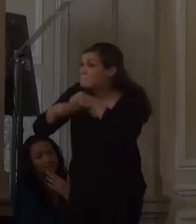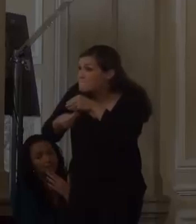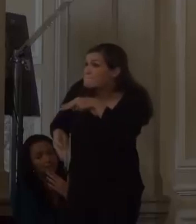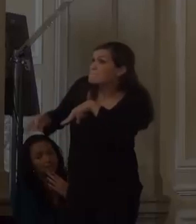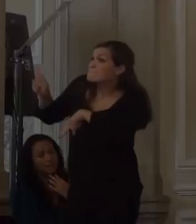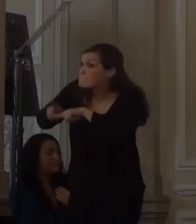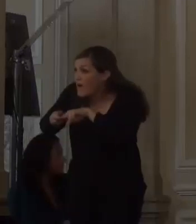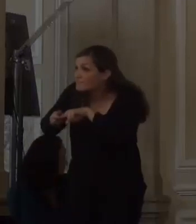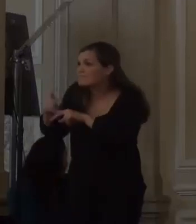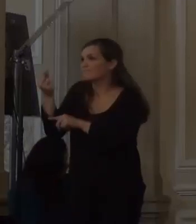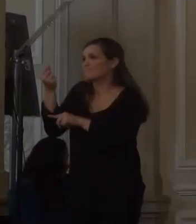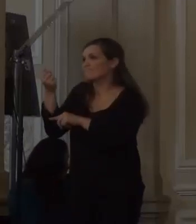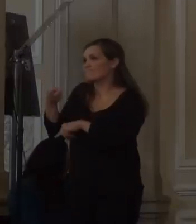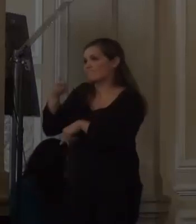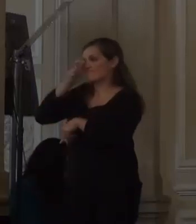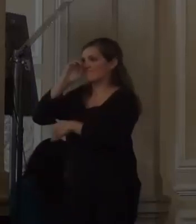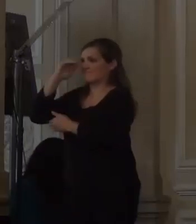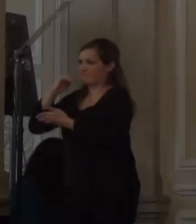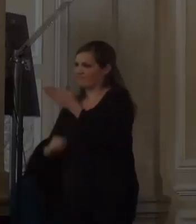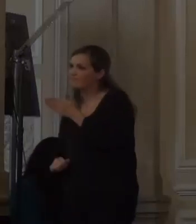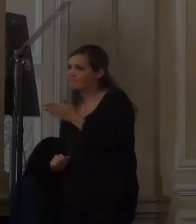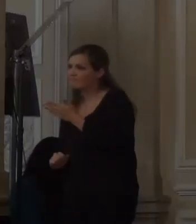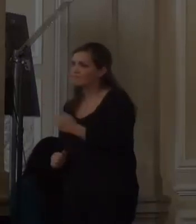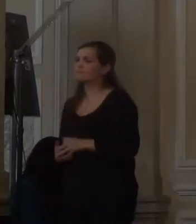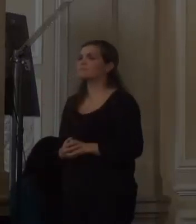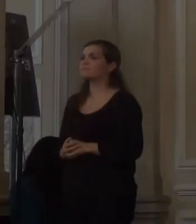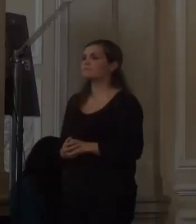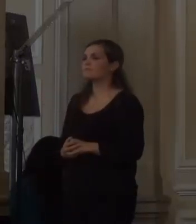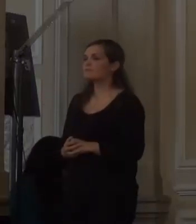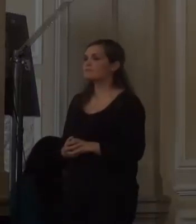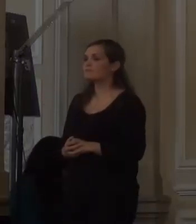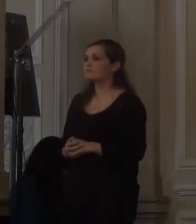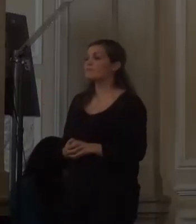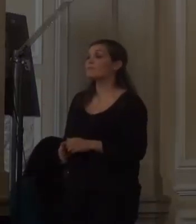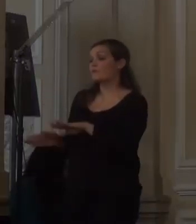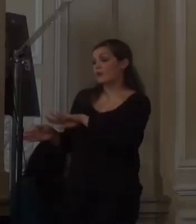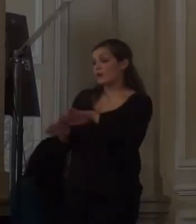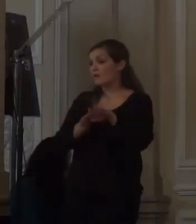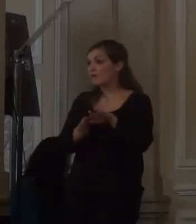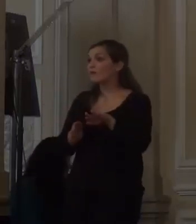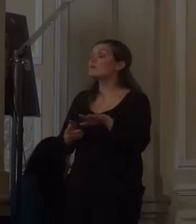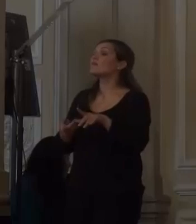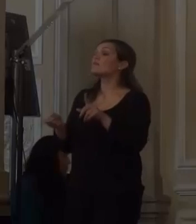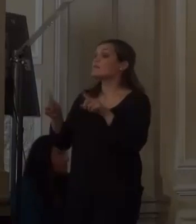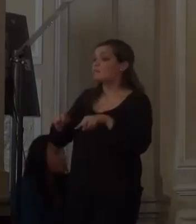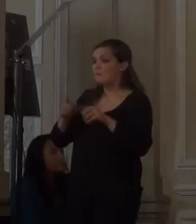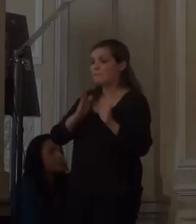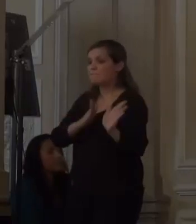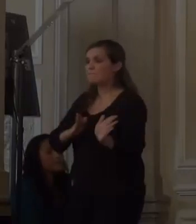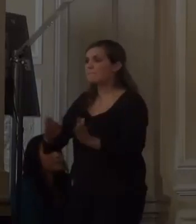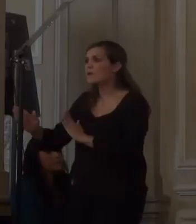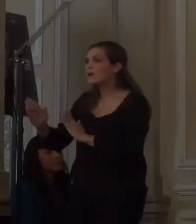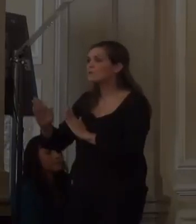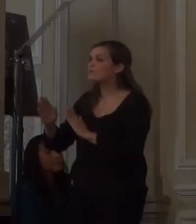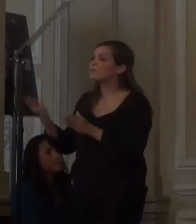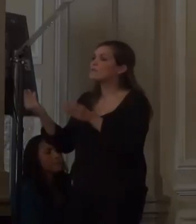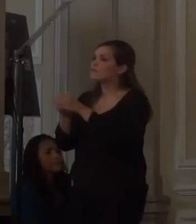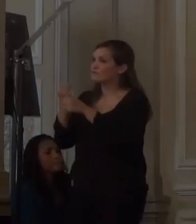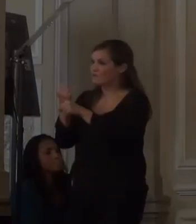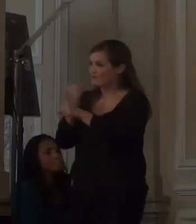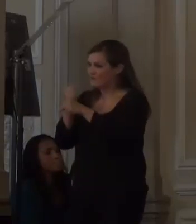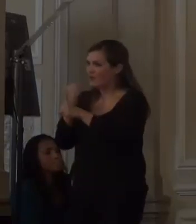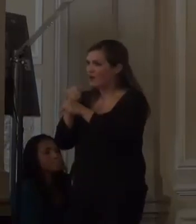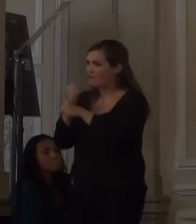a traer beneficios adicionales. También se van a desarrollar planes de inclusión laboral y de generación